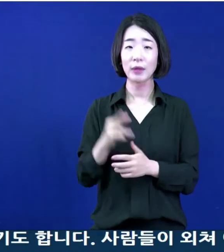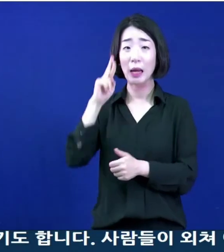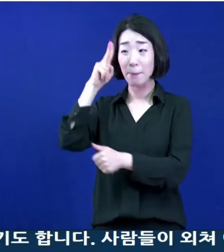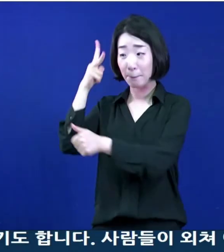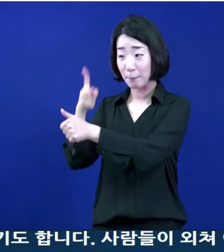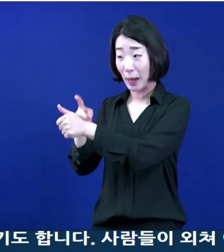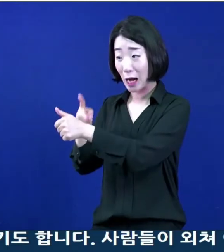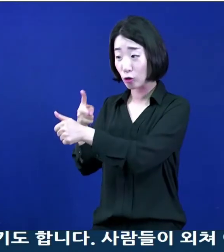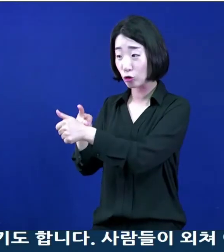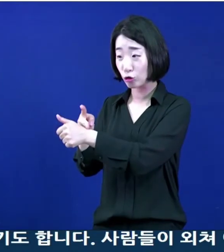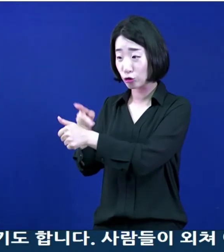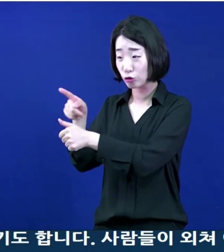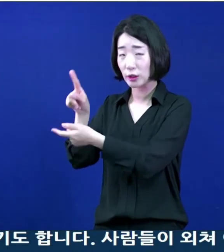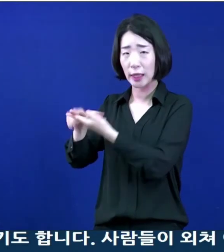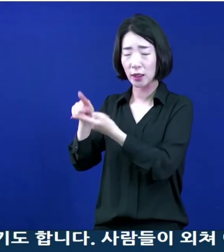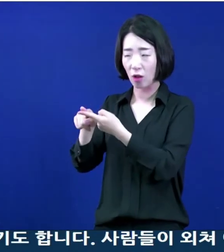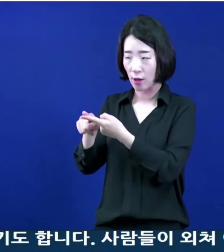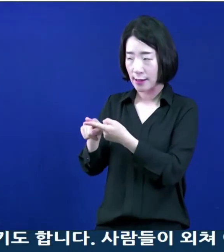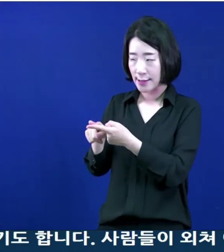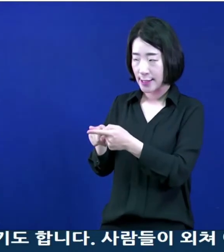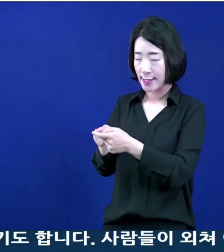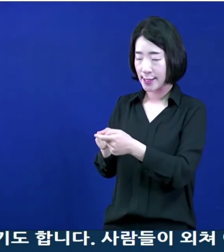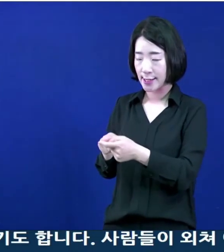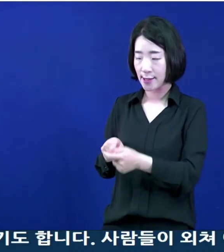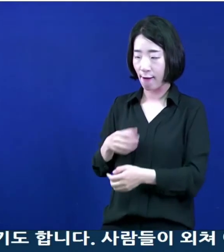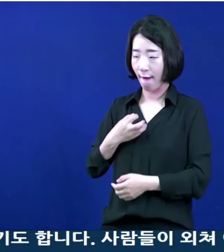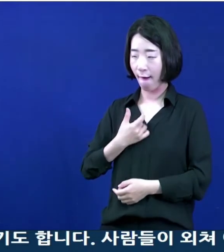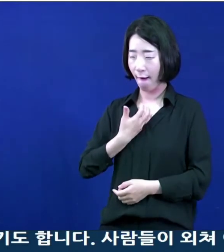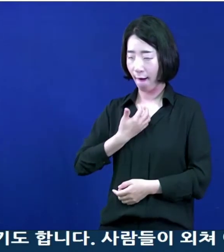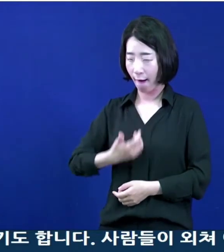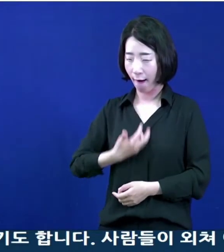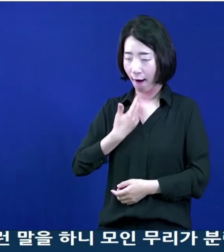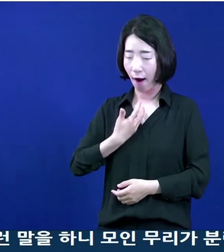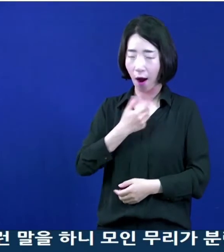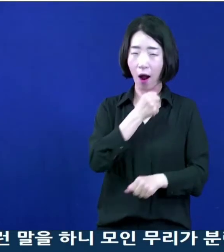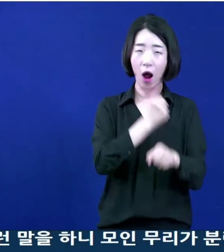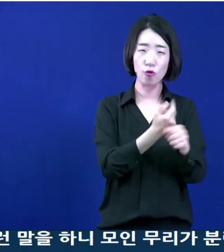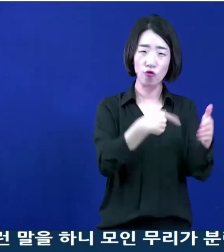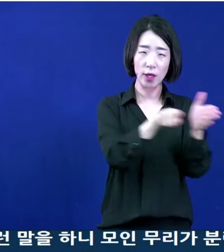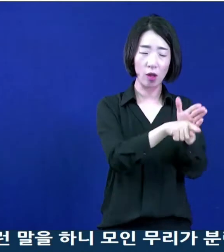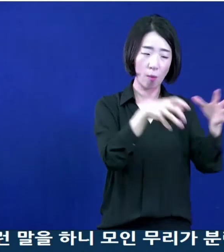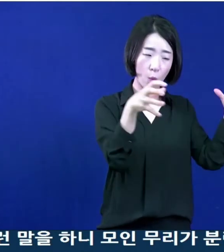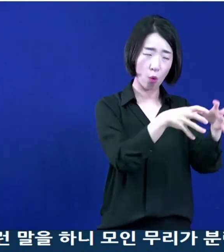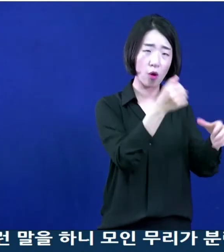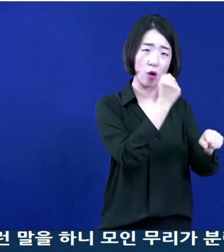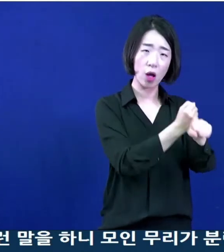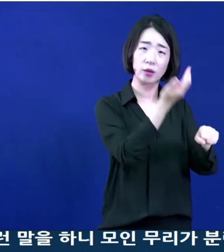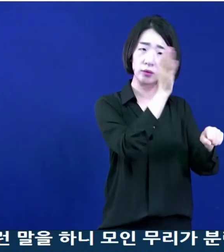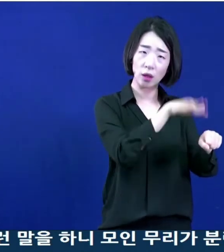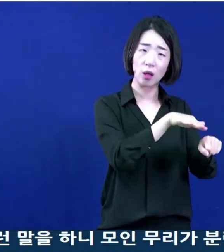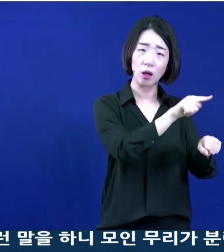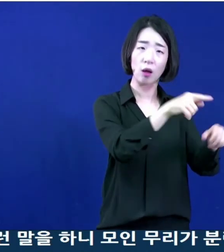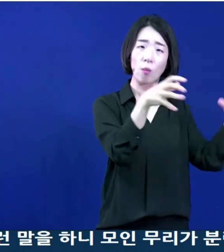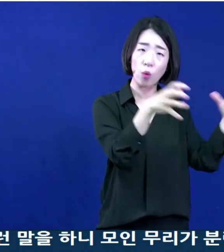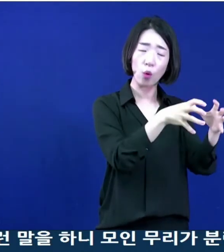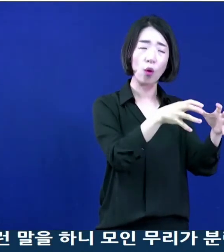바울을 이제 모함해서 이제 해코지를 하려고 모였는데 자기들끼리